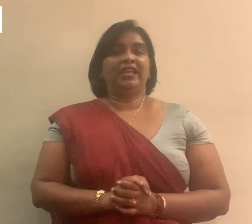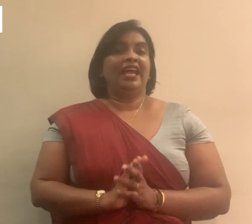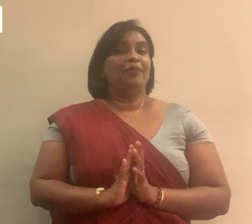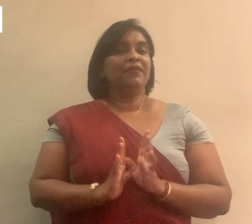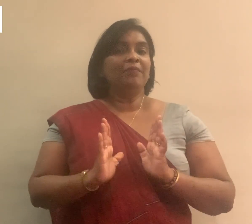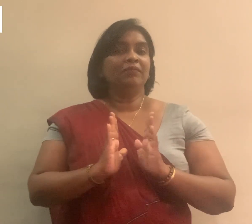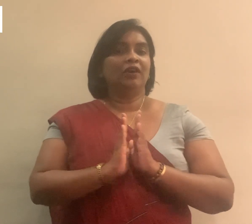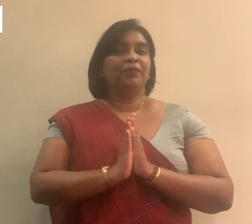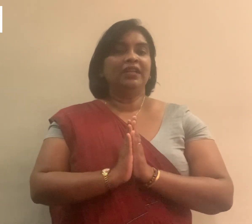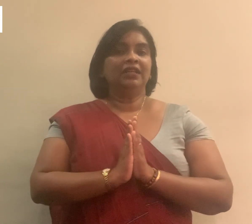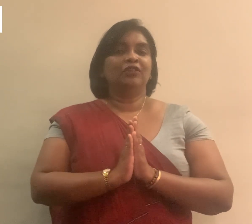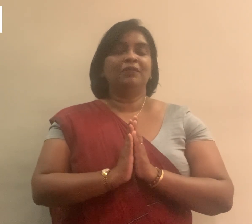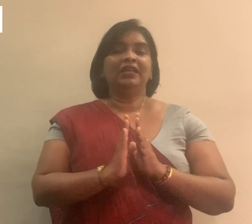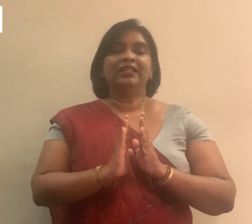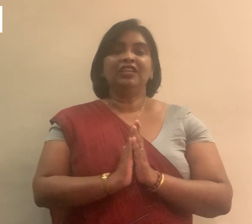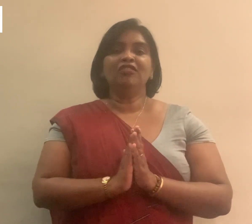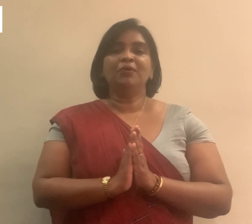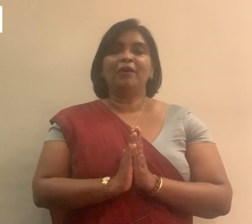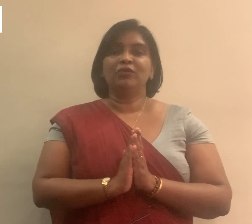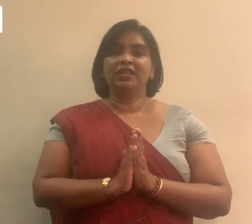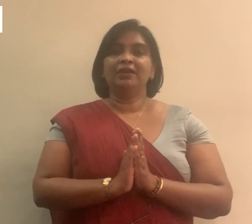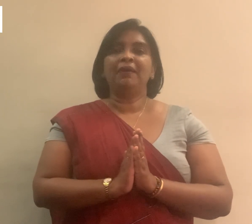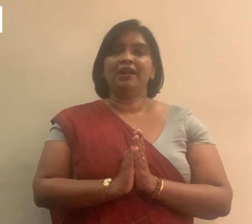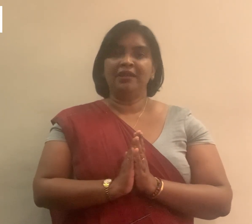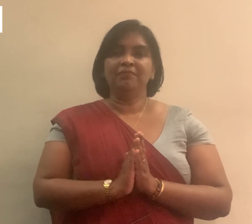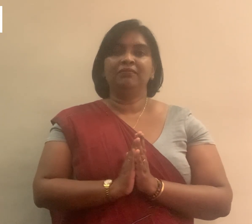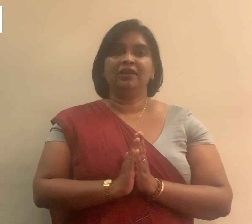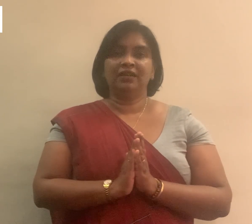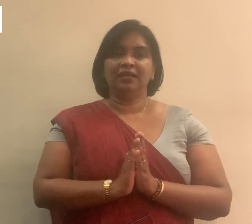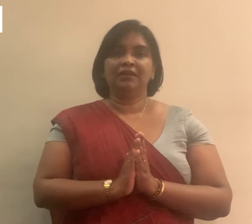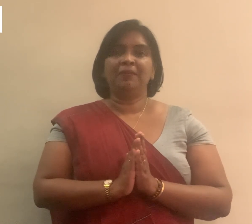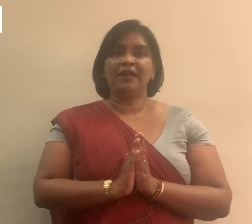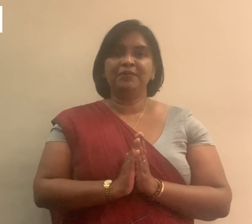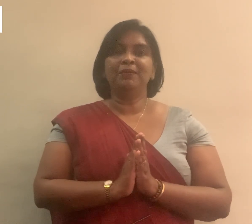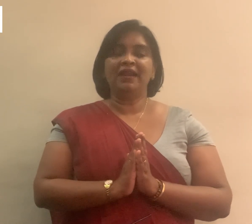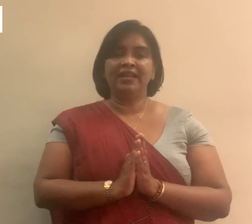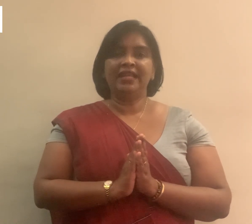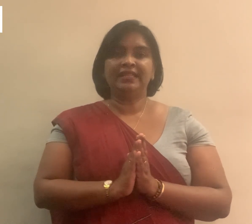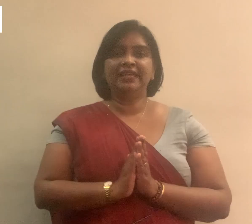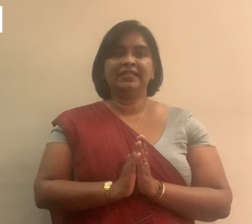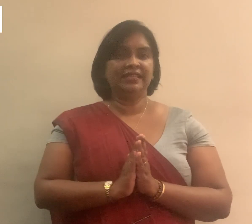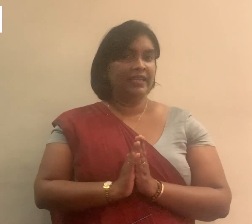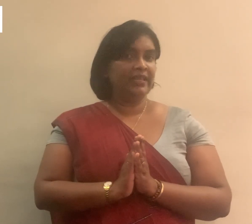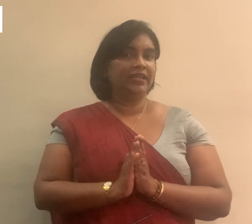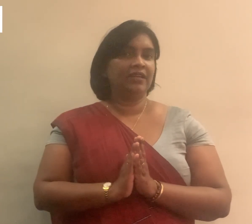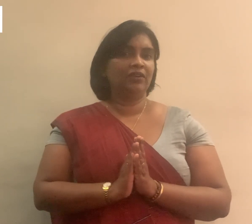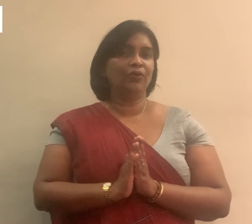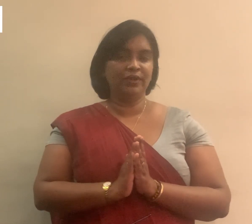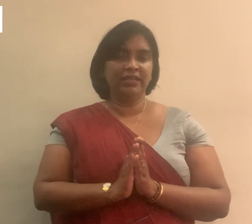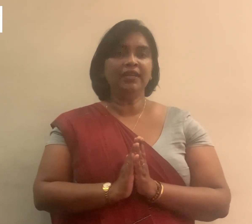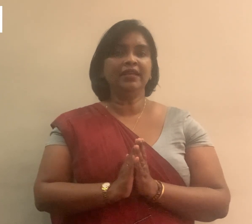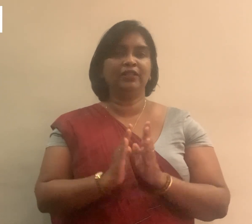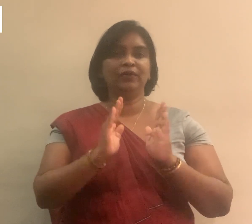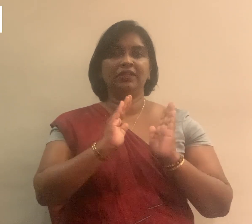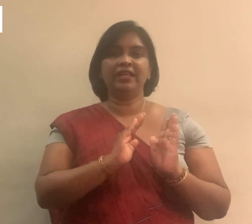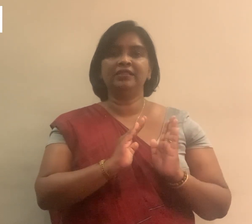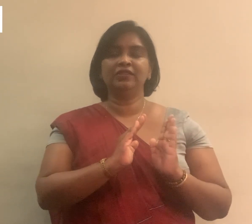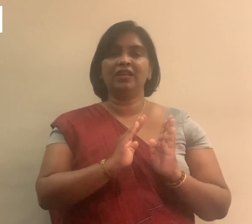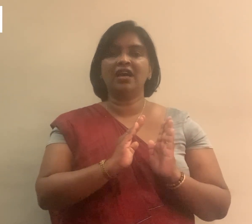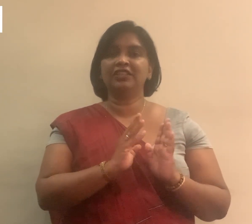අපි දැන් ඔබට මම හිතනවා ඔබ පහුගිය පාඩම බලන්න ඇති කියලා සිංහල හෝඩිය. එතකොට දැන් ස්වර අක්ෂර